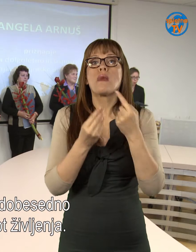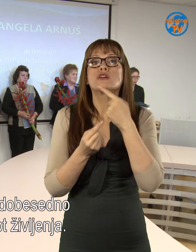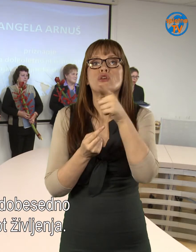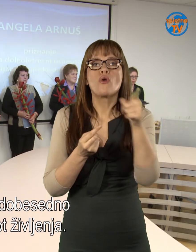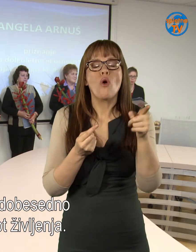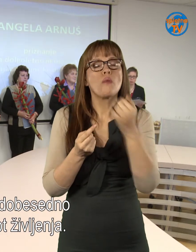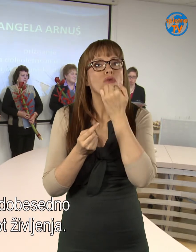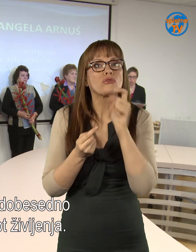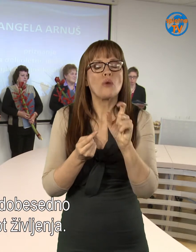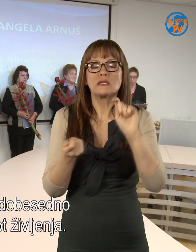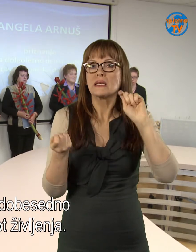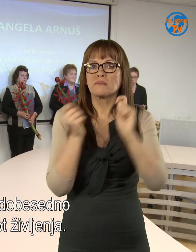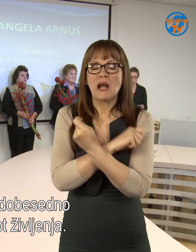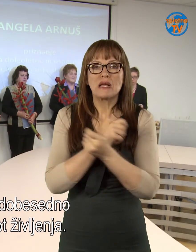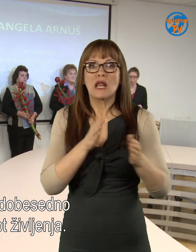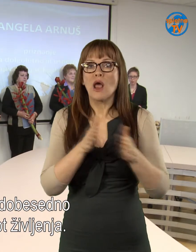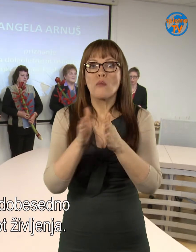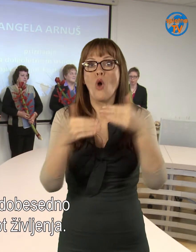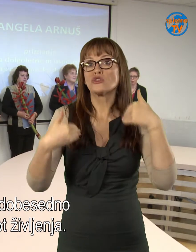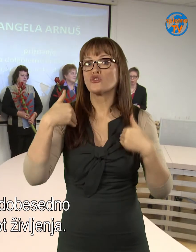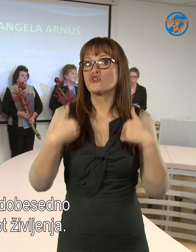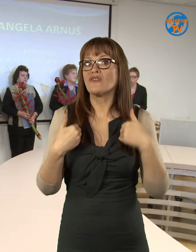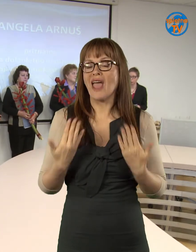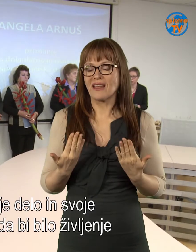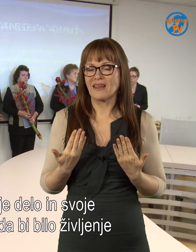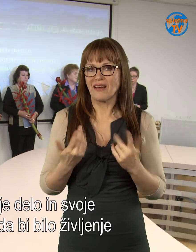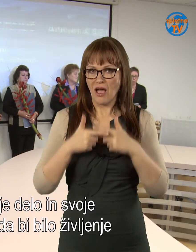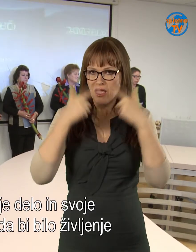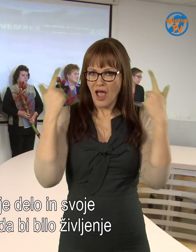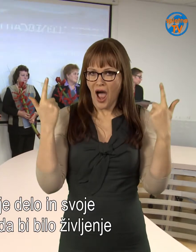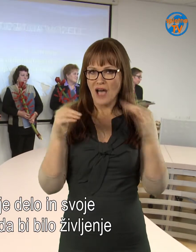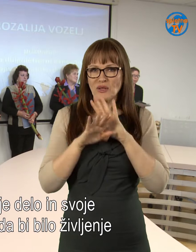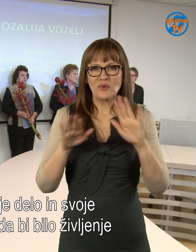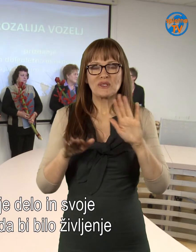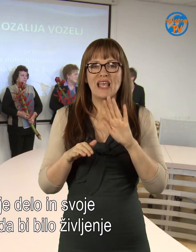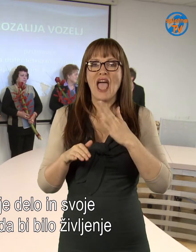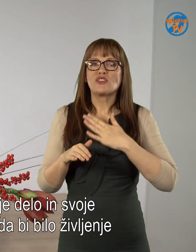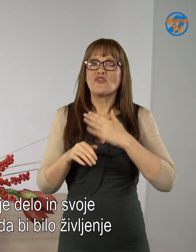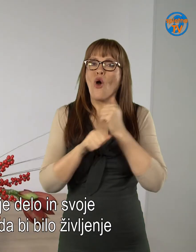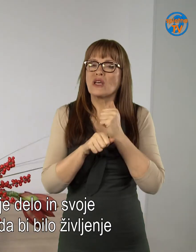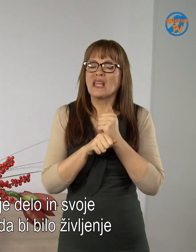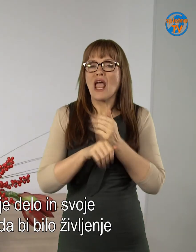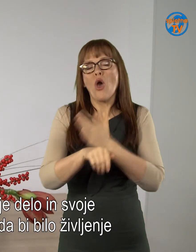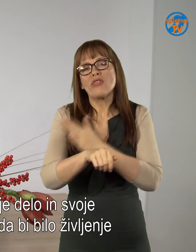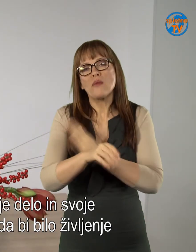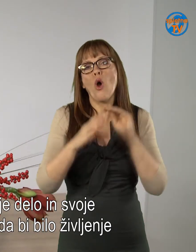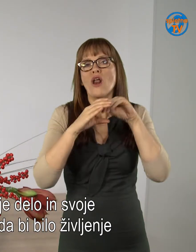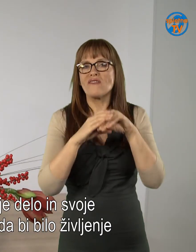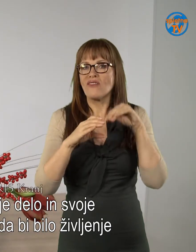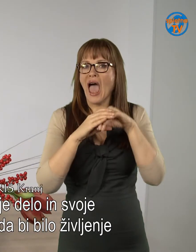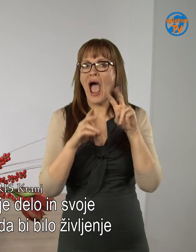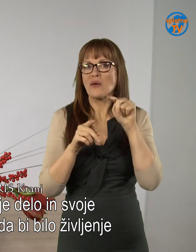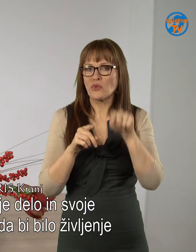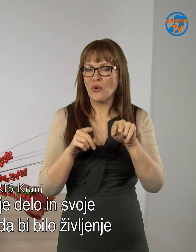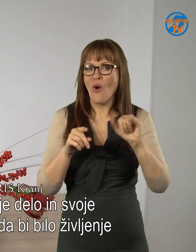spremenila pot življenja. Jasno, da vse svoje delo in vse svoje napore vlagam v